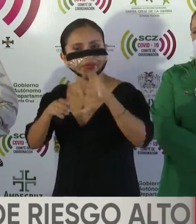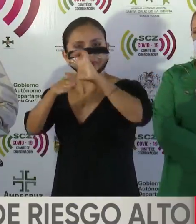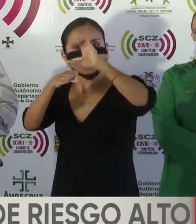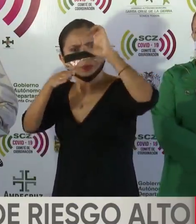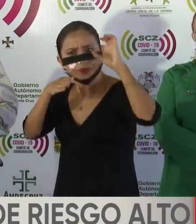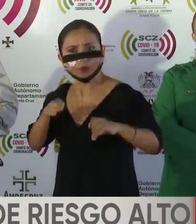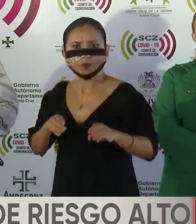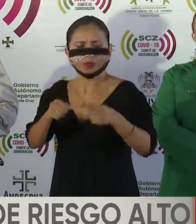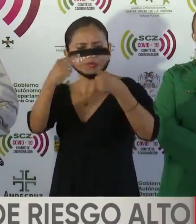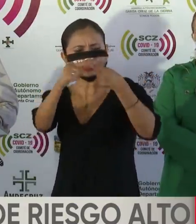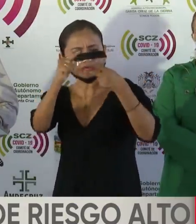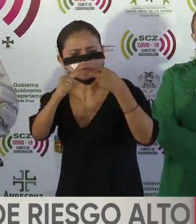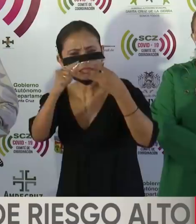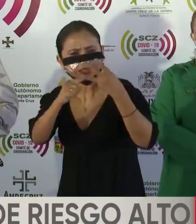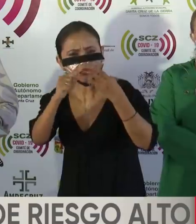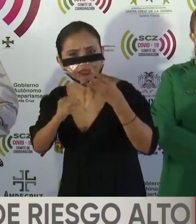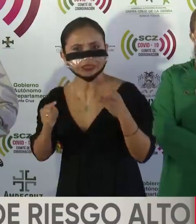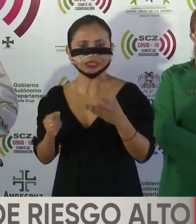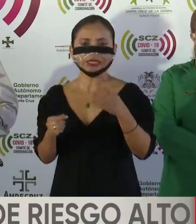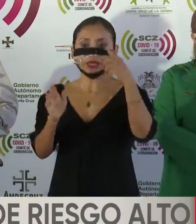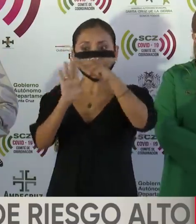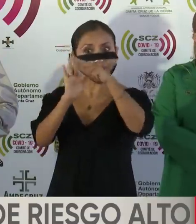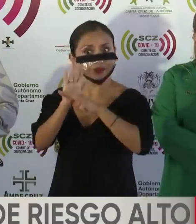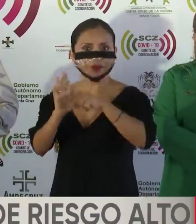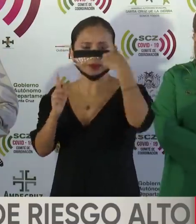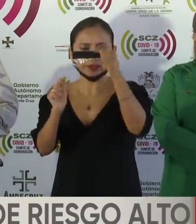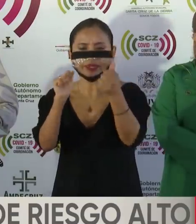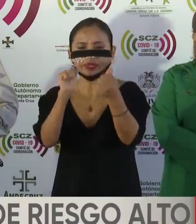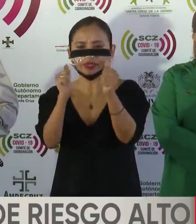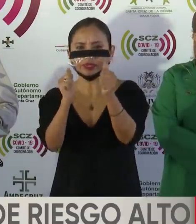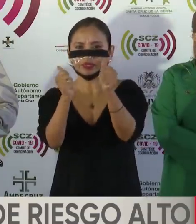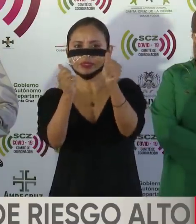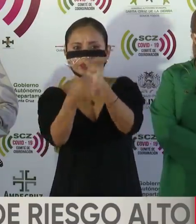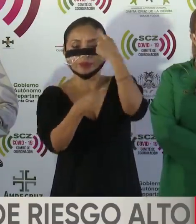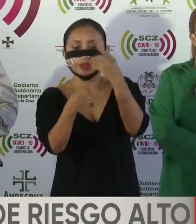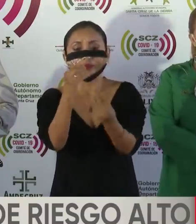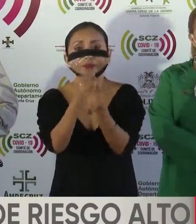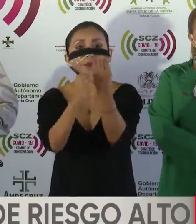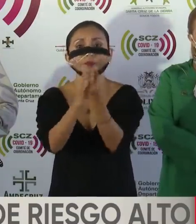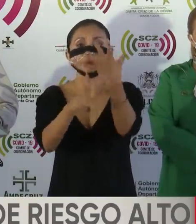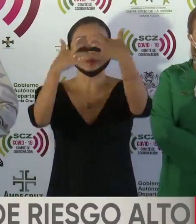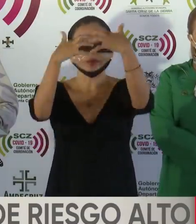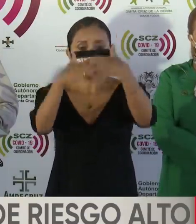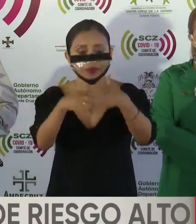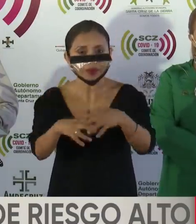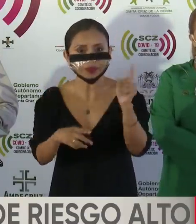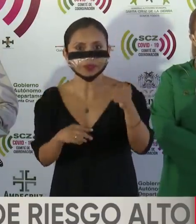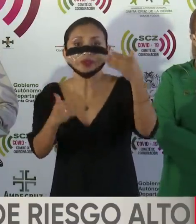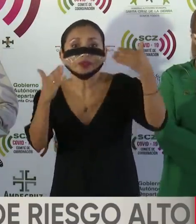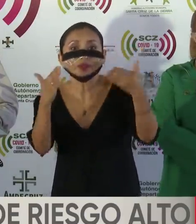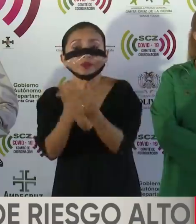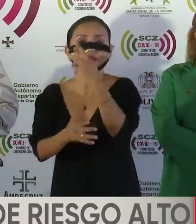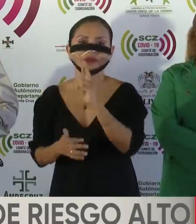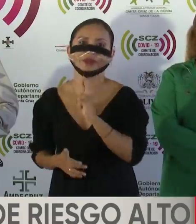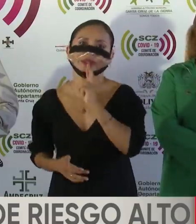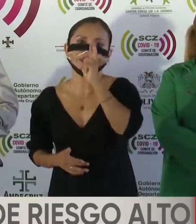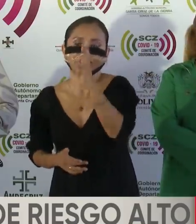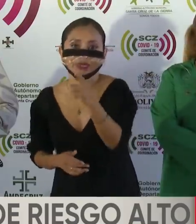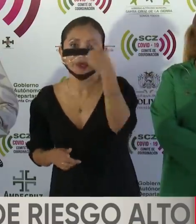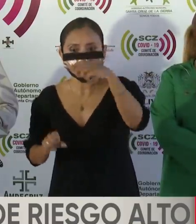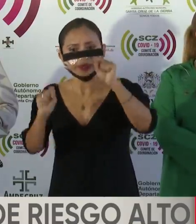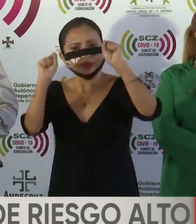bajo estrictos protocolos. Estamos trabajando para adecuar a los sectores productivos del departamento a la nueva realidad.